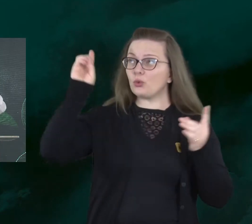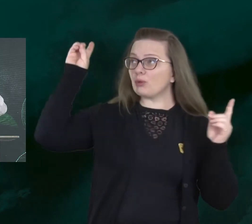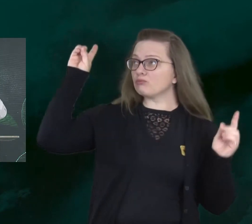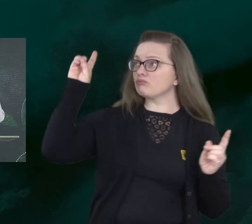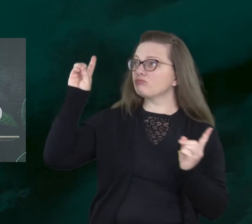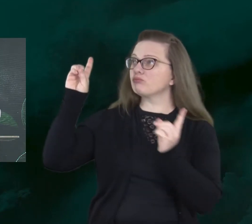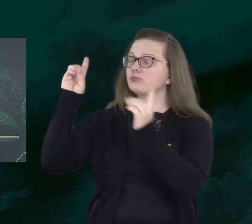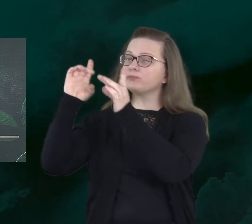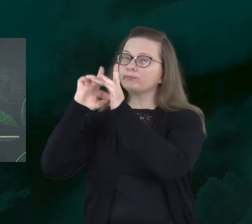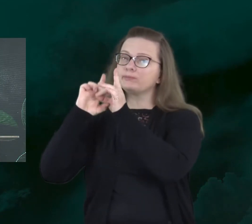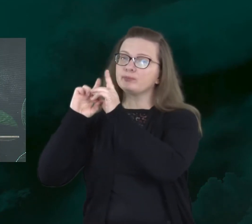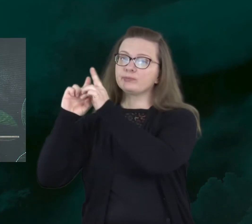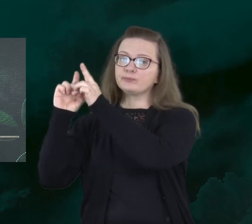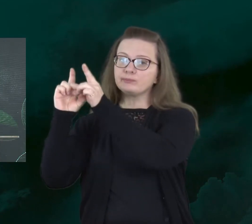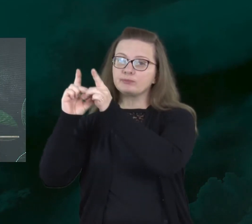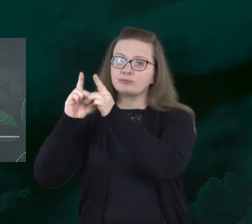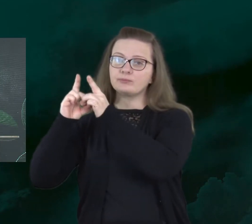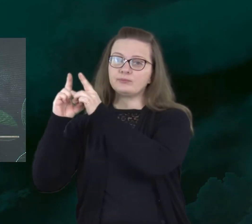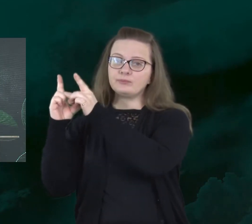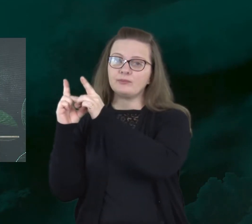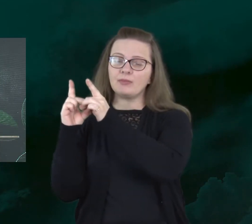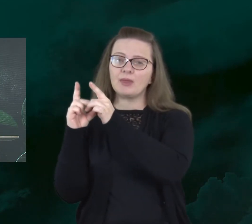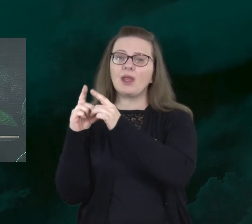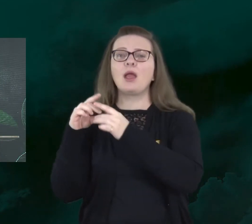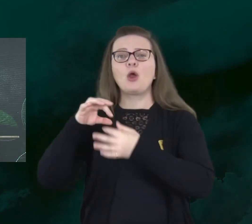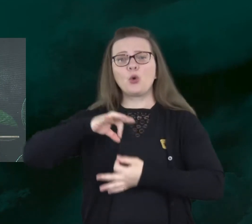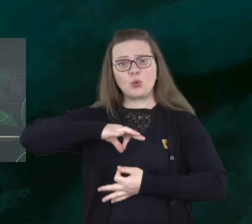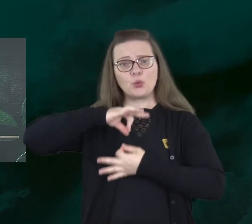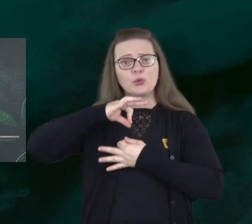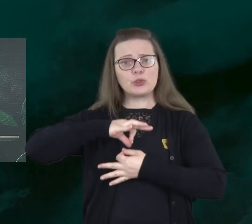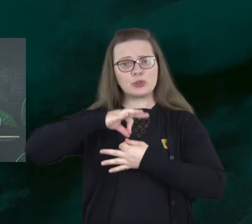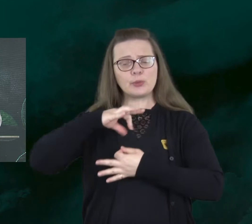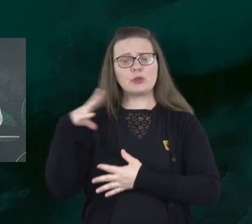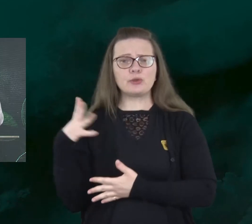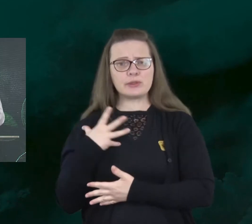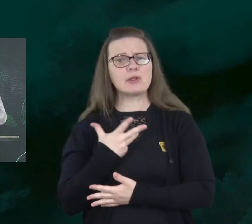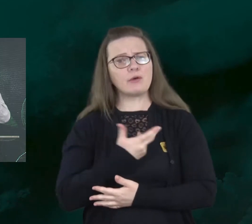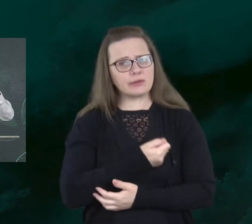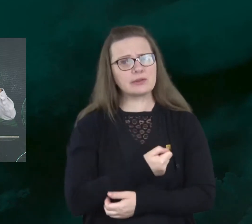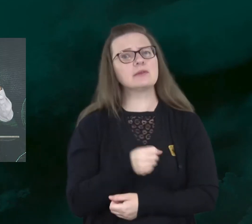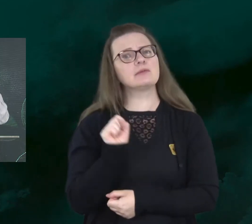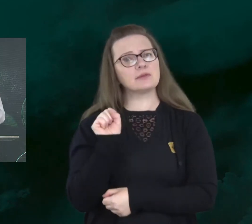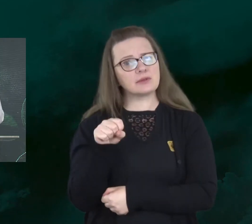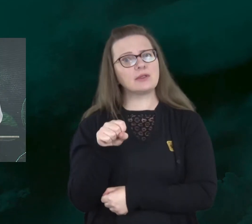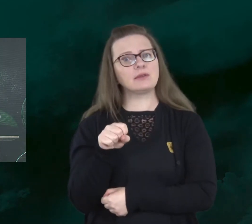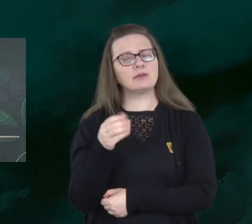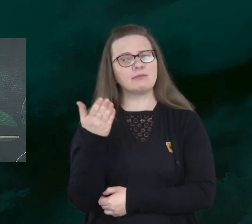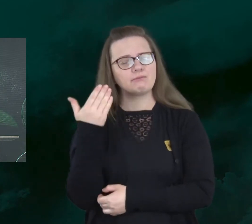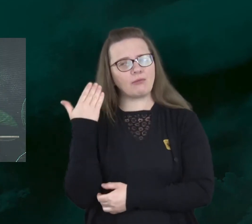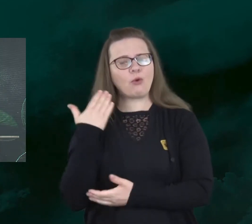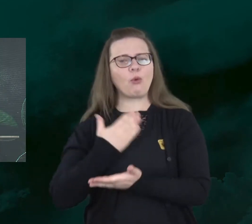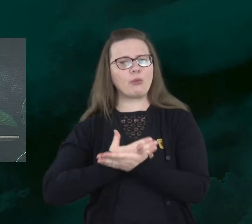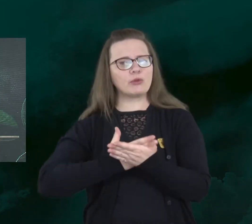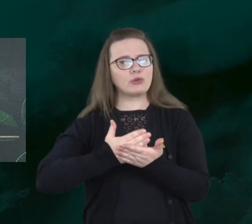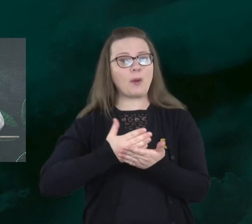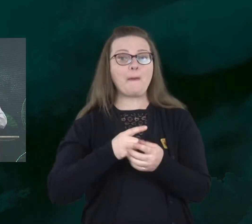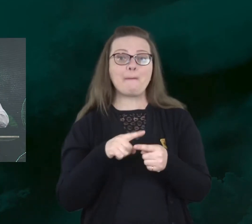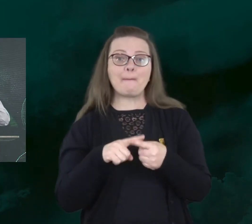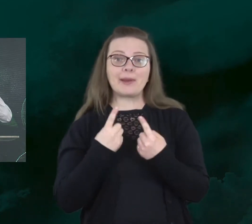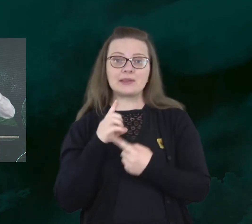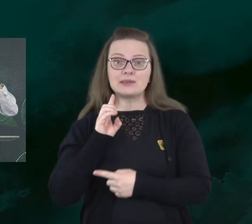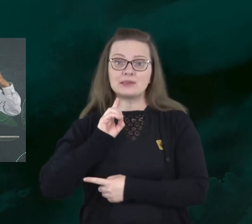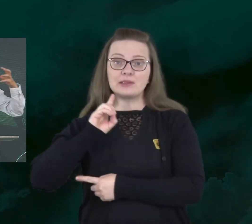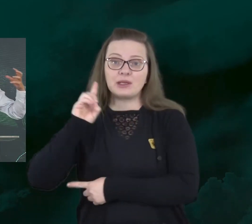seu Espírito ganhou a salvação, precisa da salvação, mas Deus quer salvar a sua alma. A